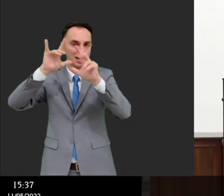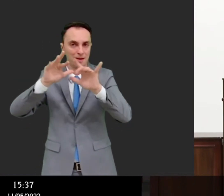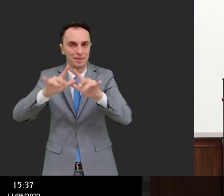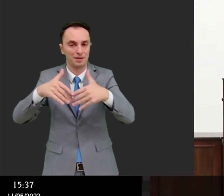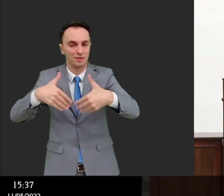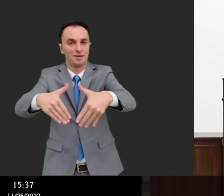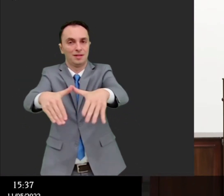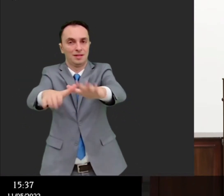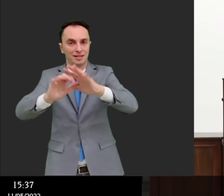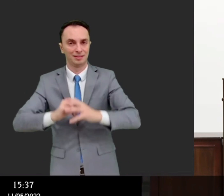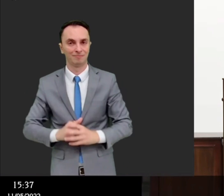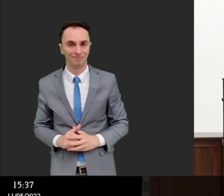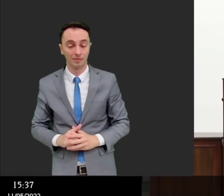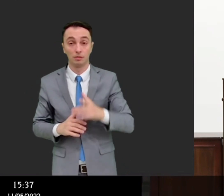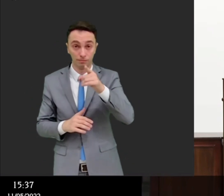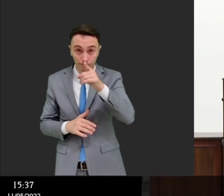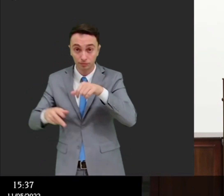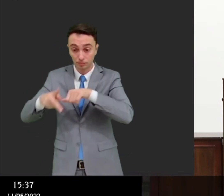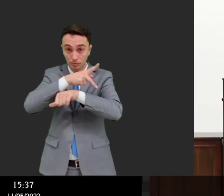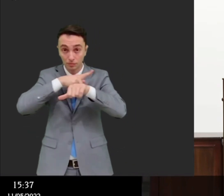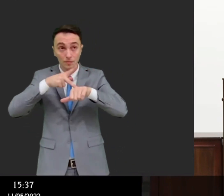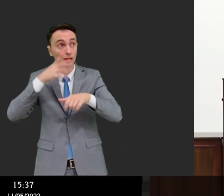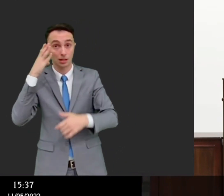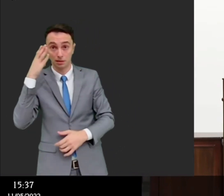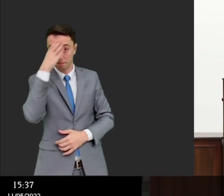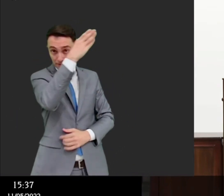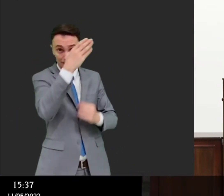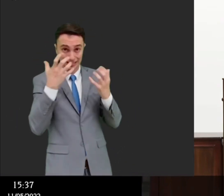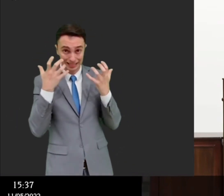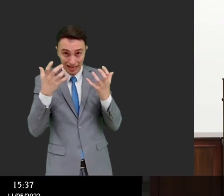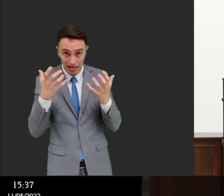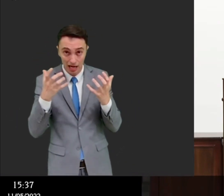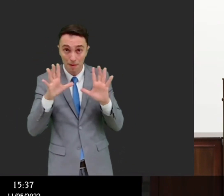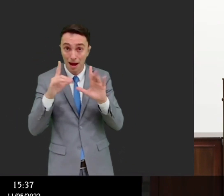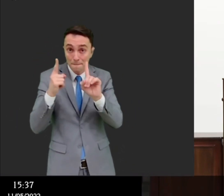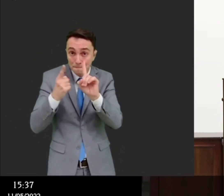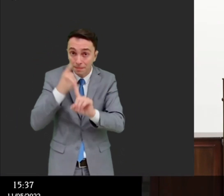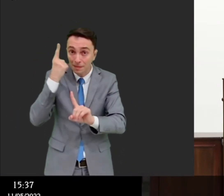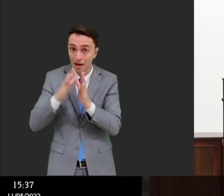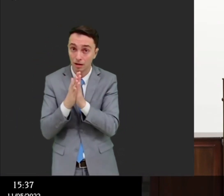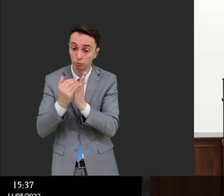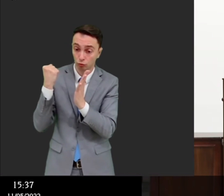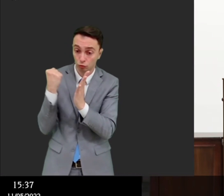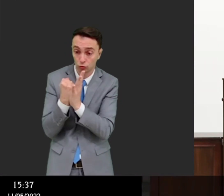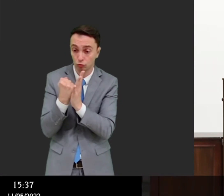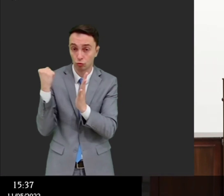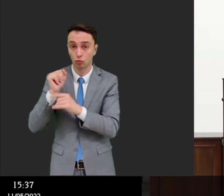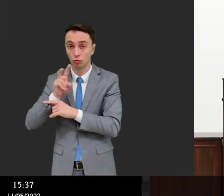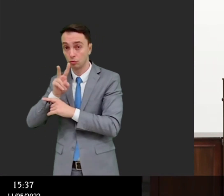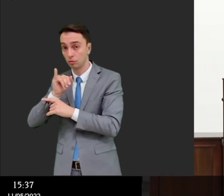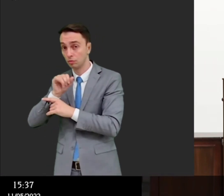Não conseguindo os documentos em prazo legal, tornam-se clandestinos e podem